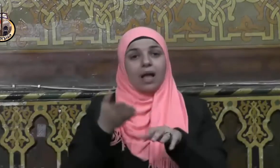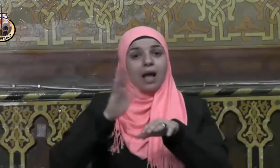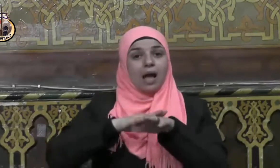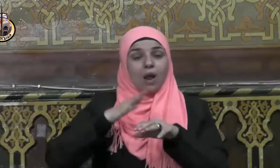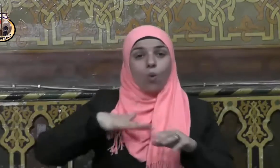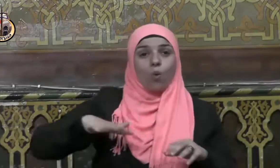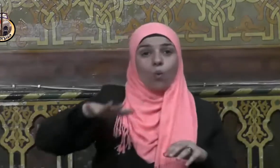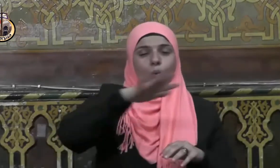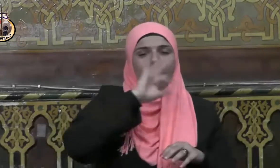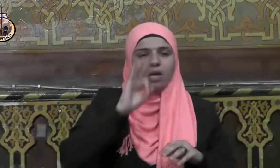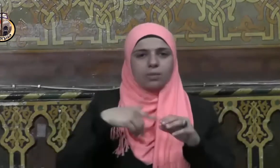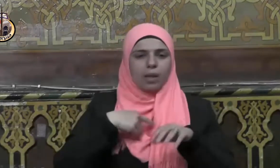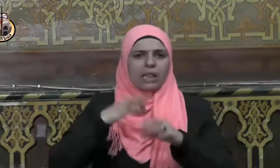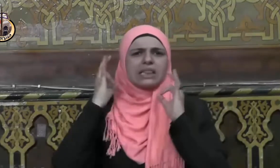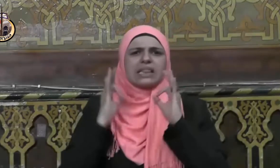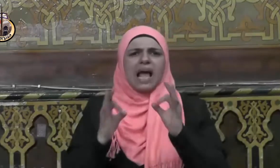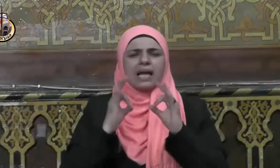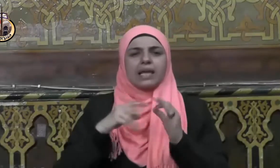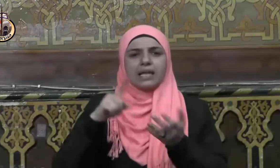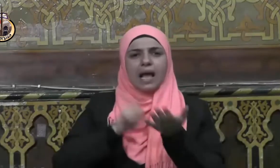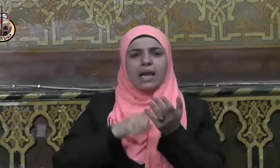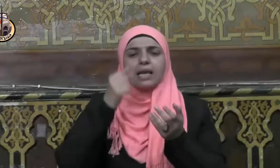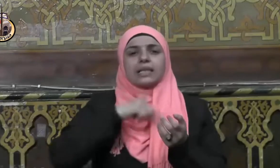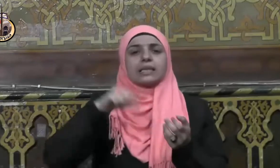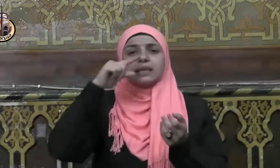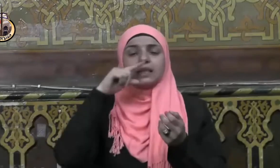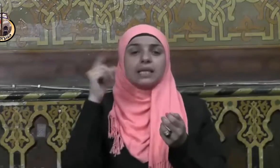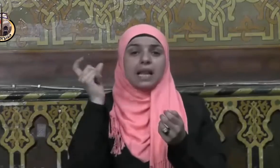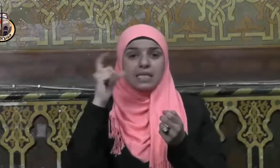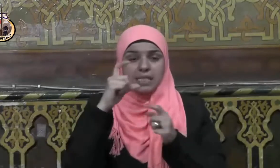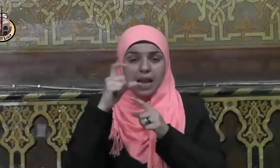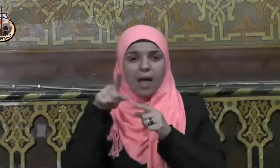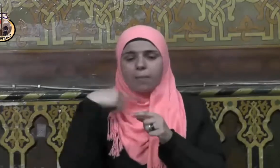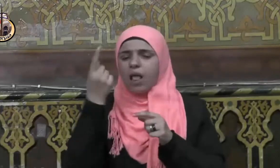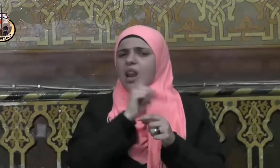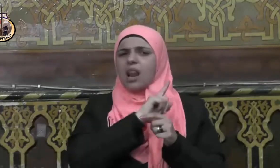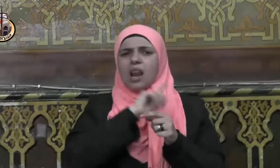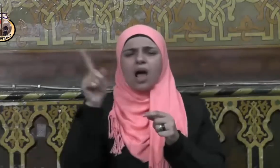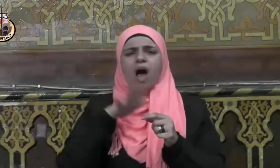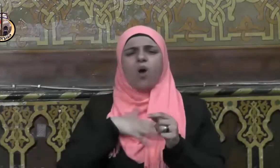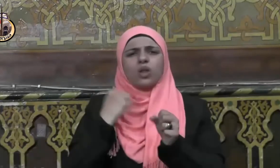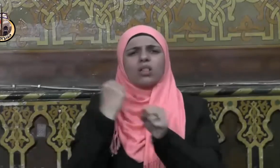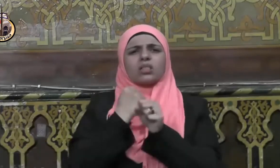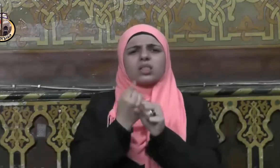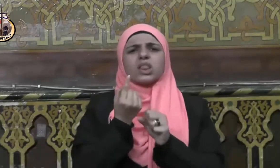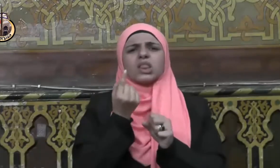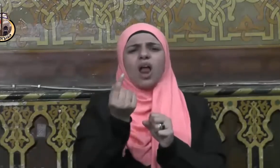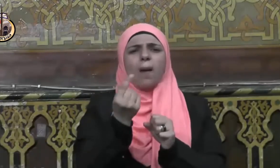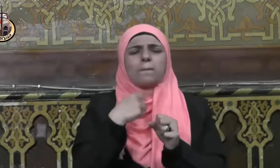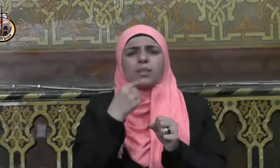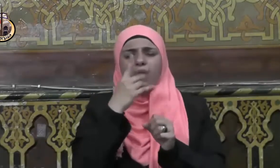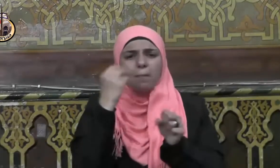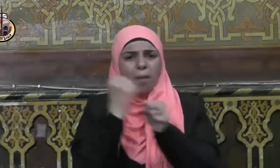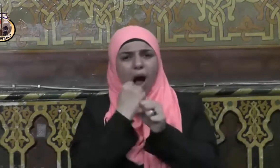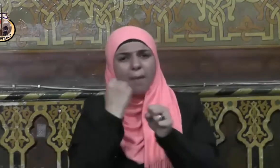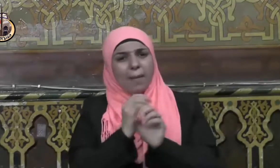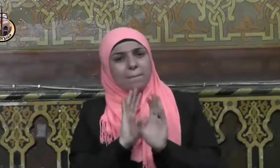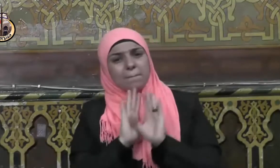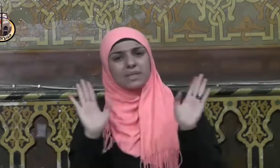نؤكد أن ديننا الإسلامي لم يطلب منا مجرد العمل، إنما